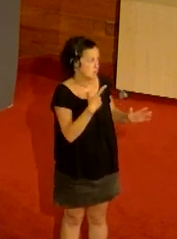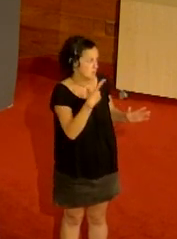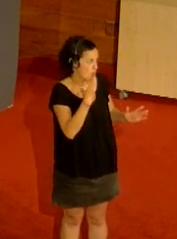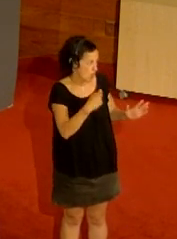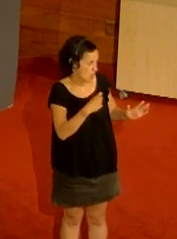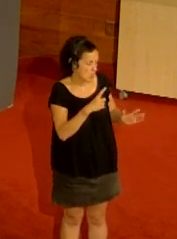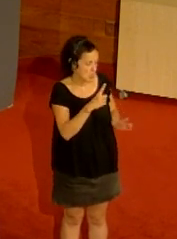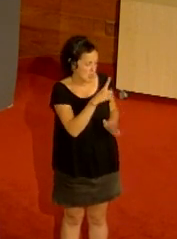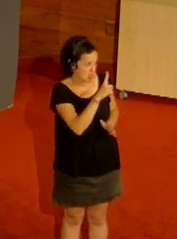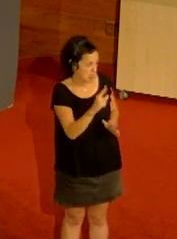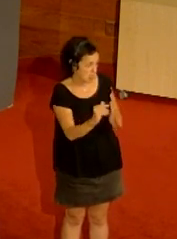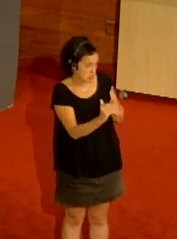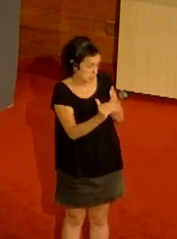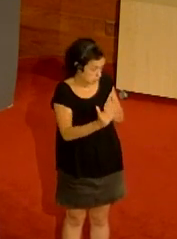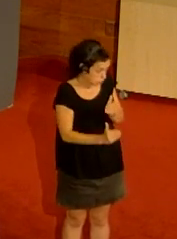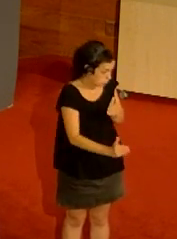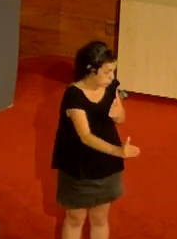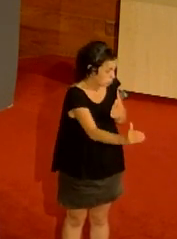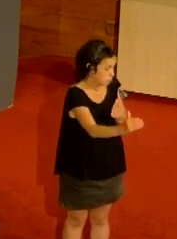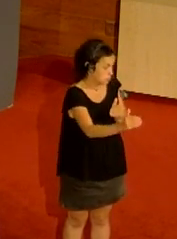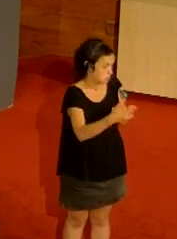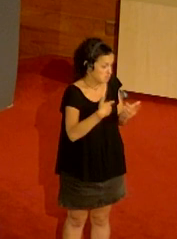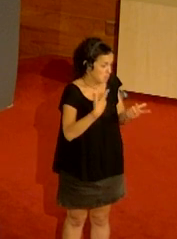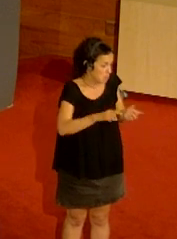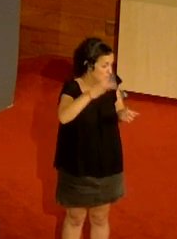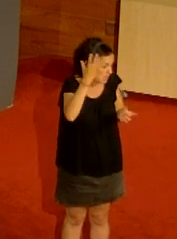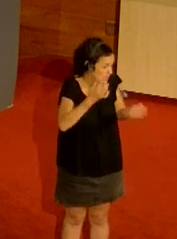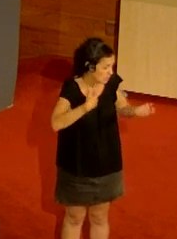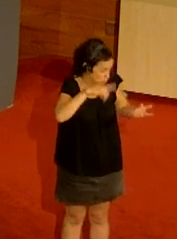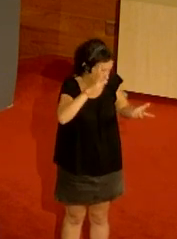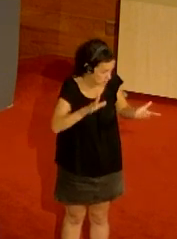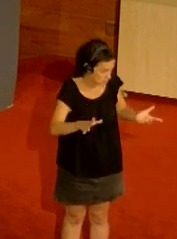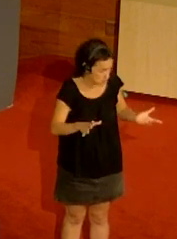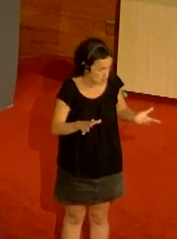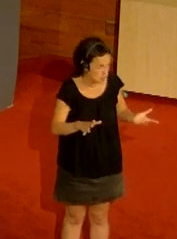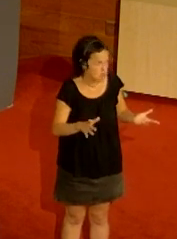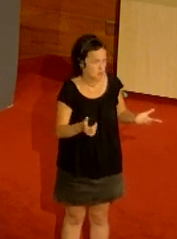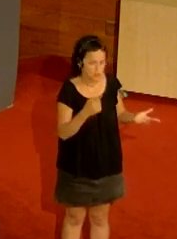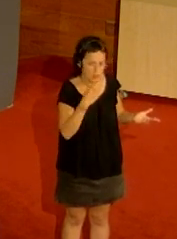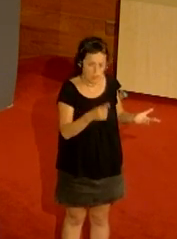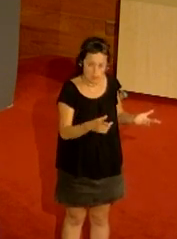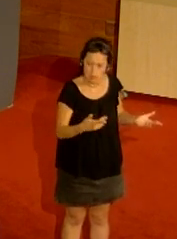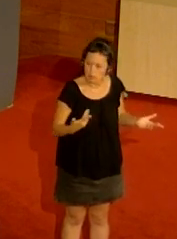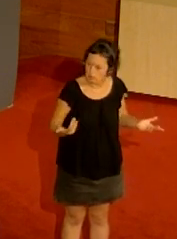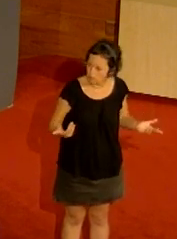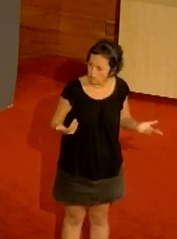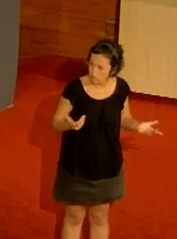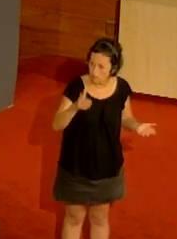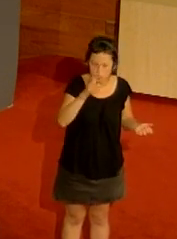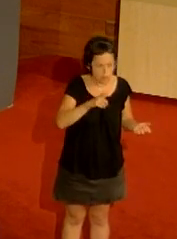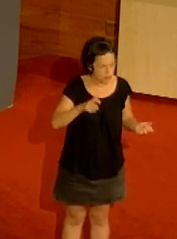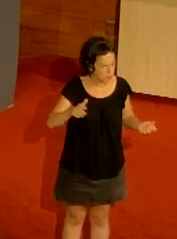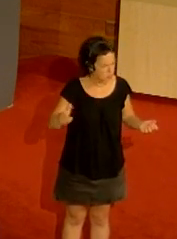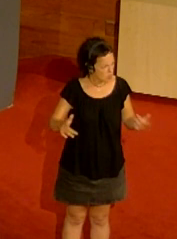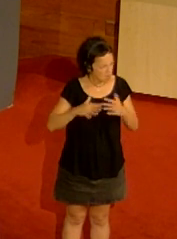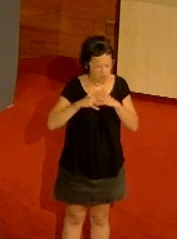inventado, ya no habrá, no sé lo que será, ¿no? De aquí a 100 años digan, ¿cómo que dejaban miles de personas morir en el mar en el Mediterráneo cada